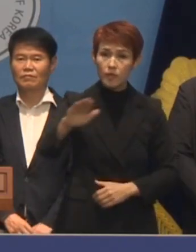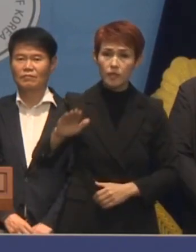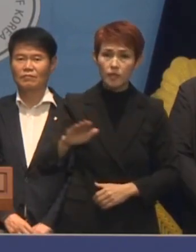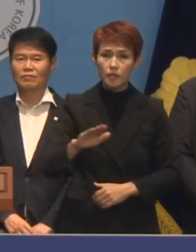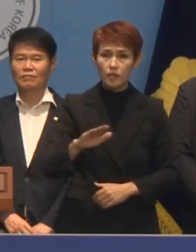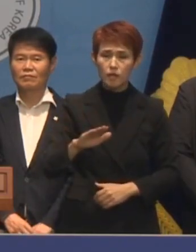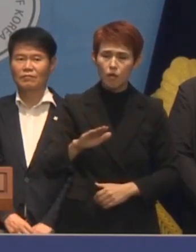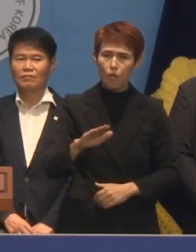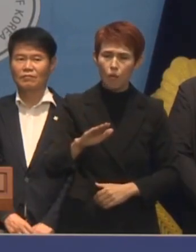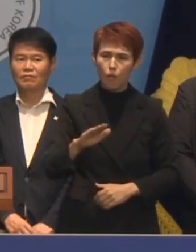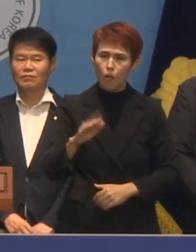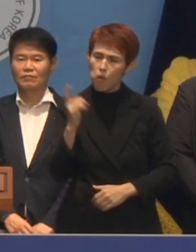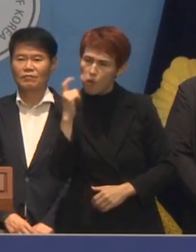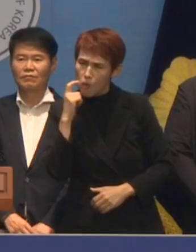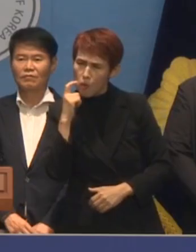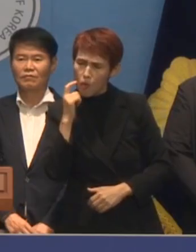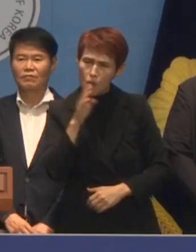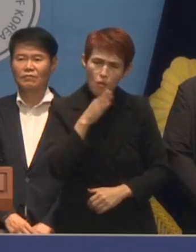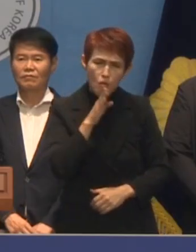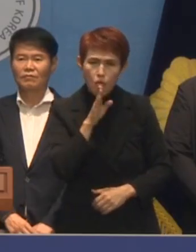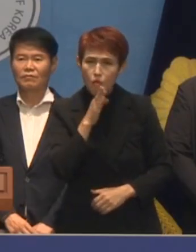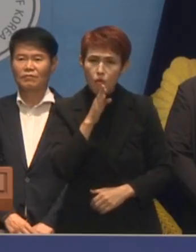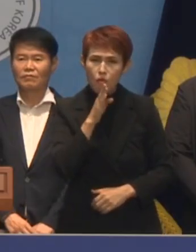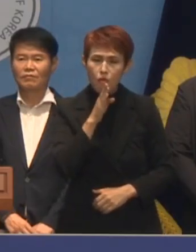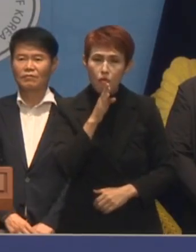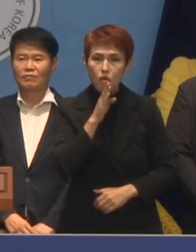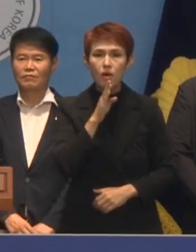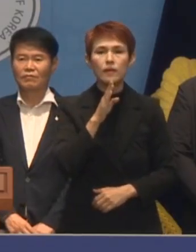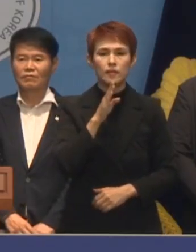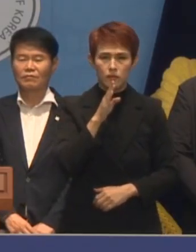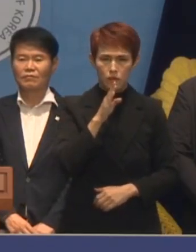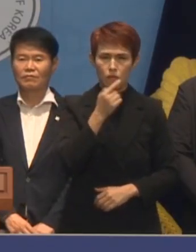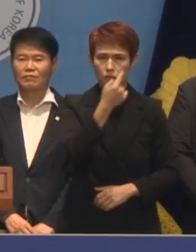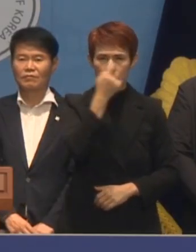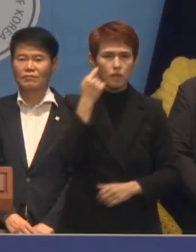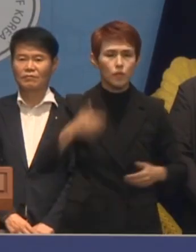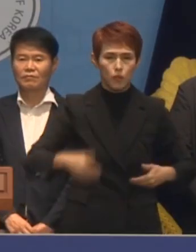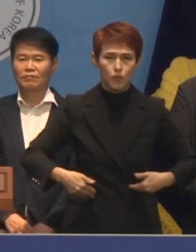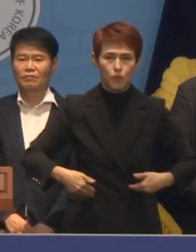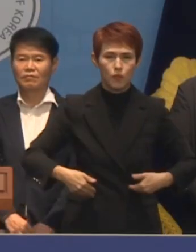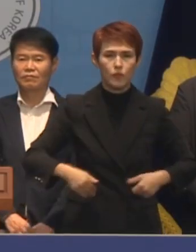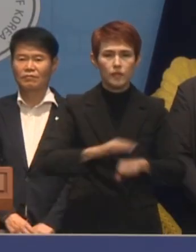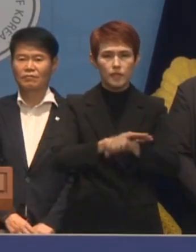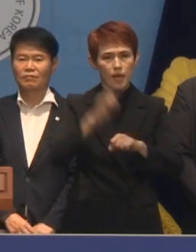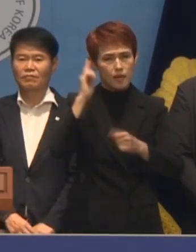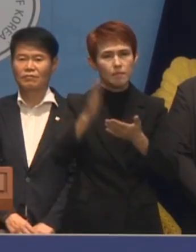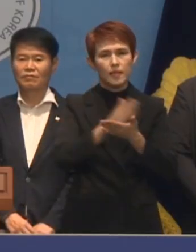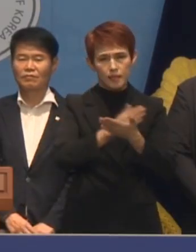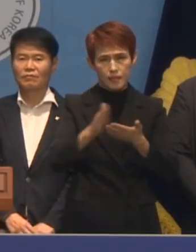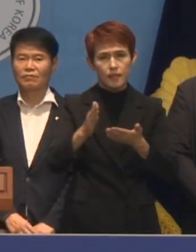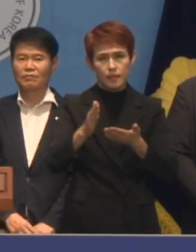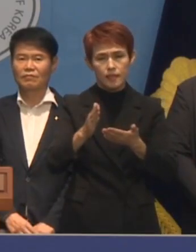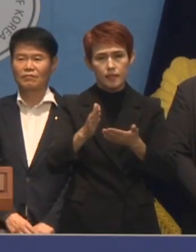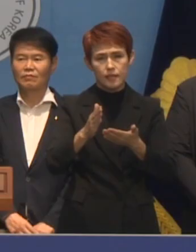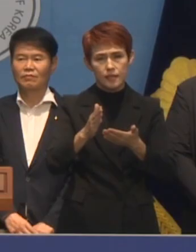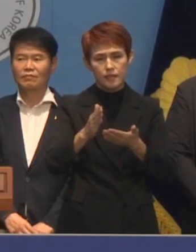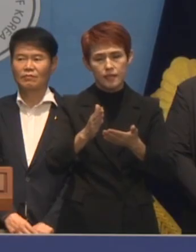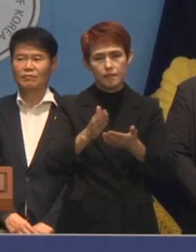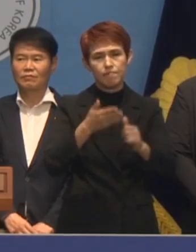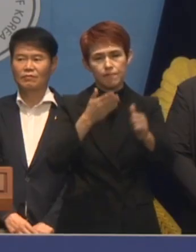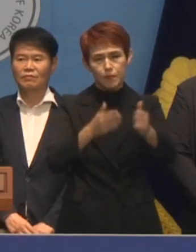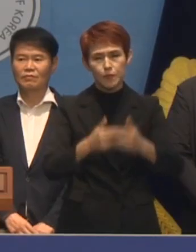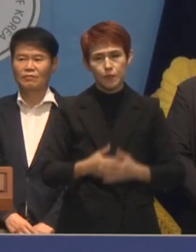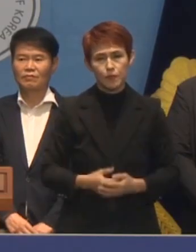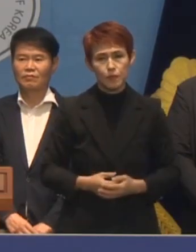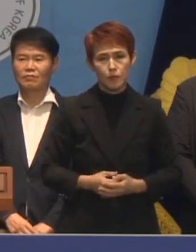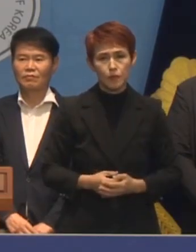무엇이 거짓이고 진실인지 우리 서울 시민들이 올바로 잘 판단할 것이라고 믿습니다.